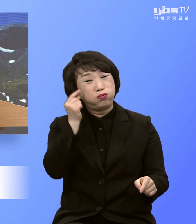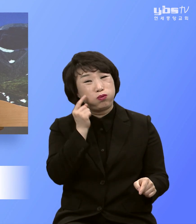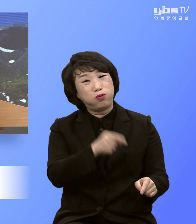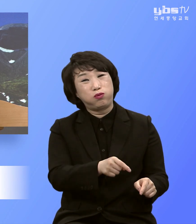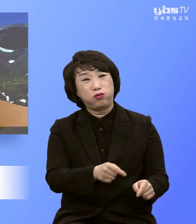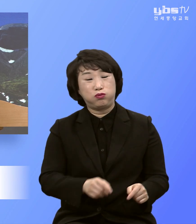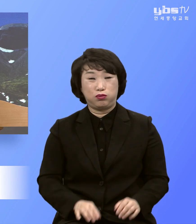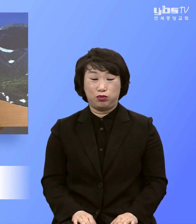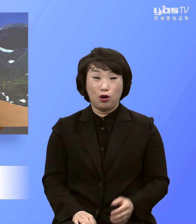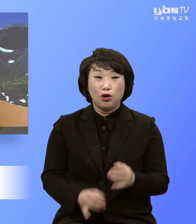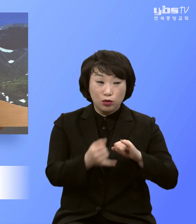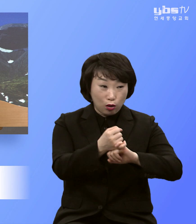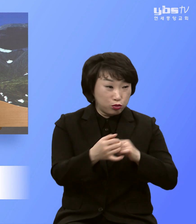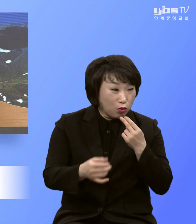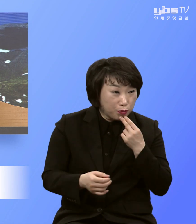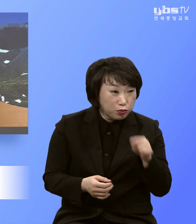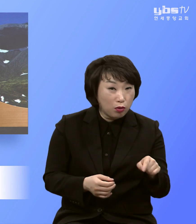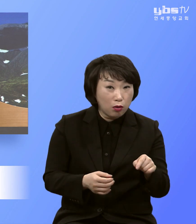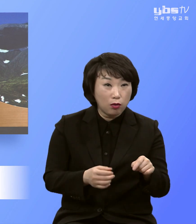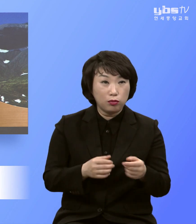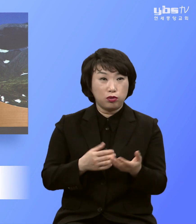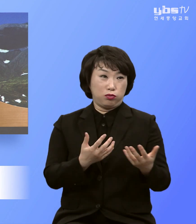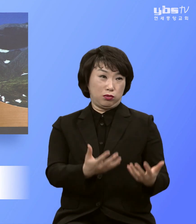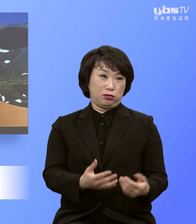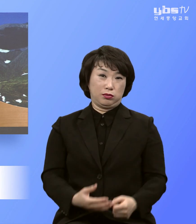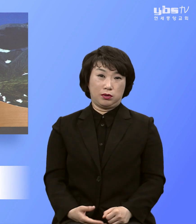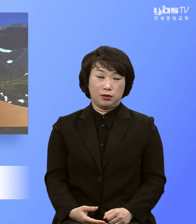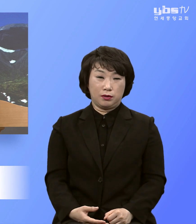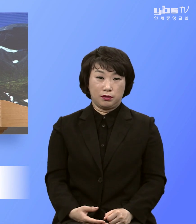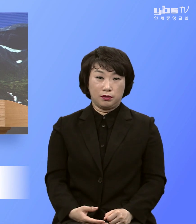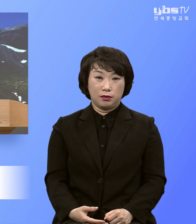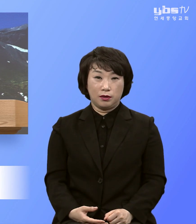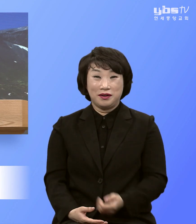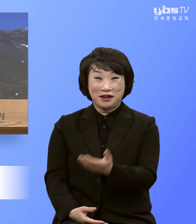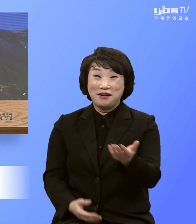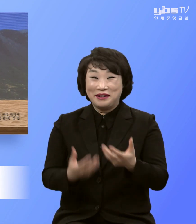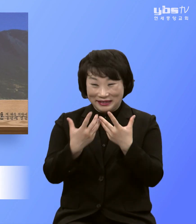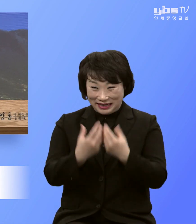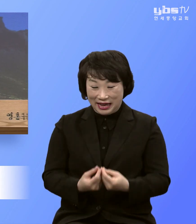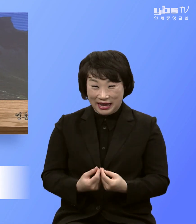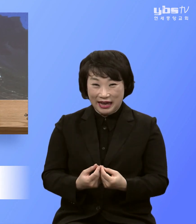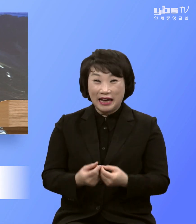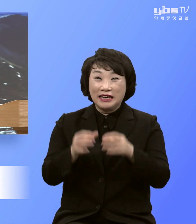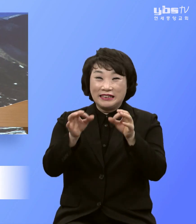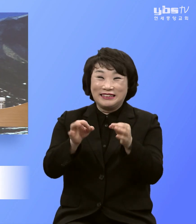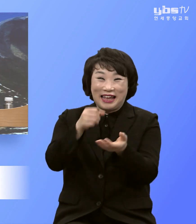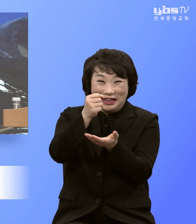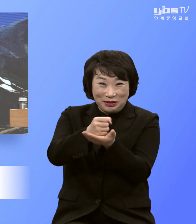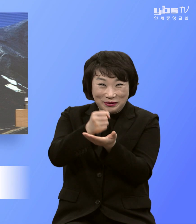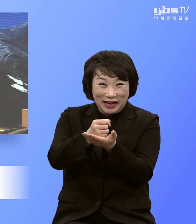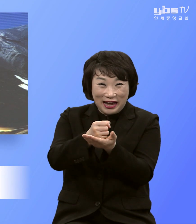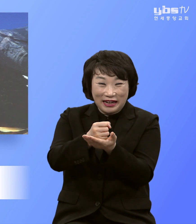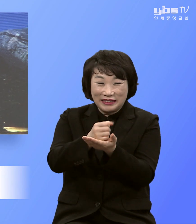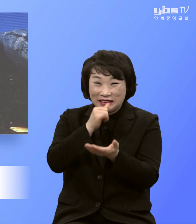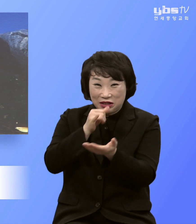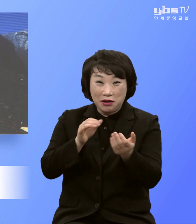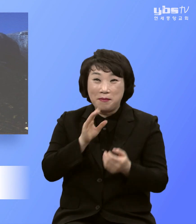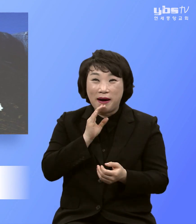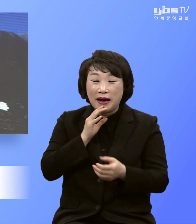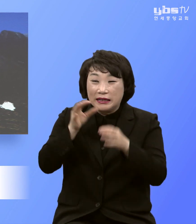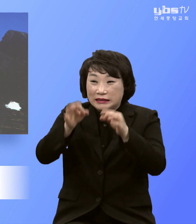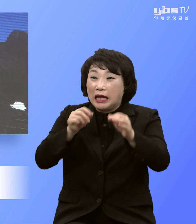여러분. 약속이 없으니까. 여러분, 통장을 가지고 은행에 가도